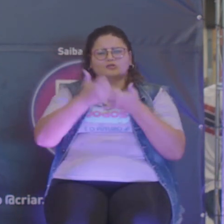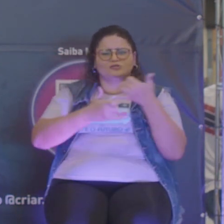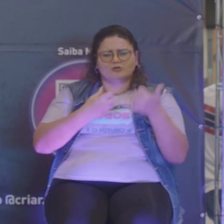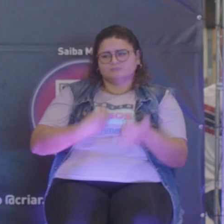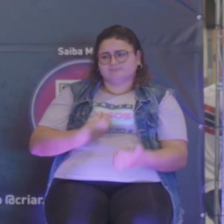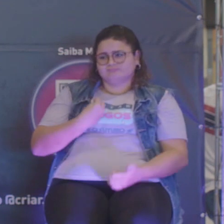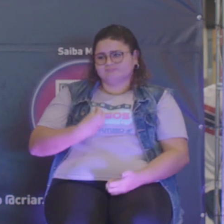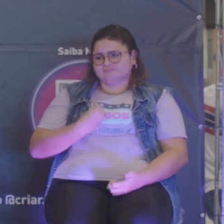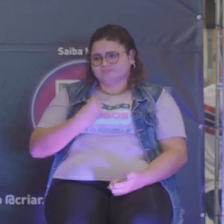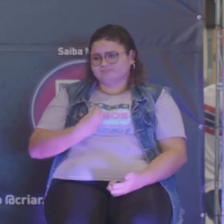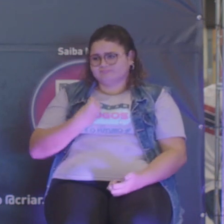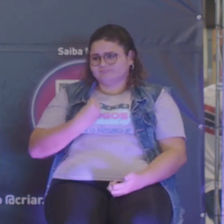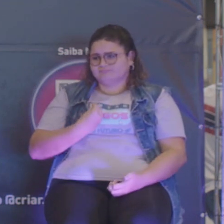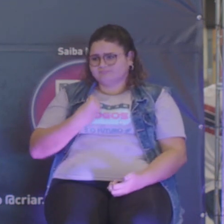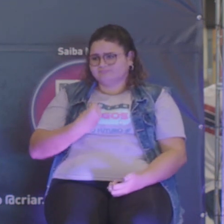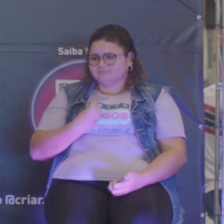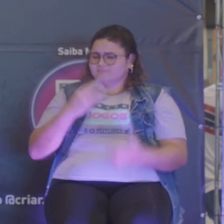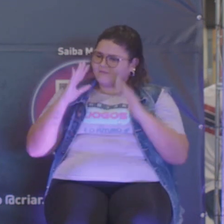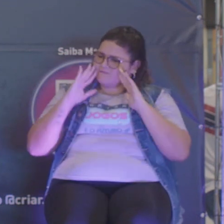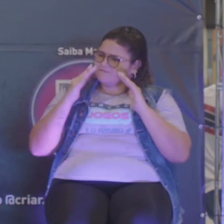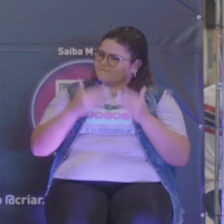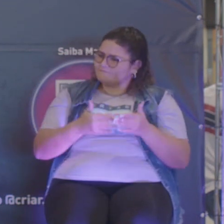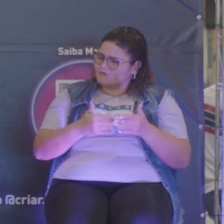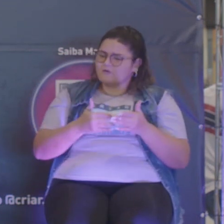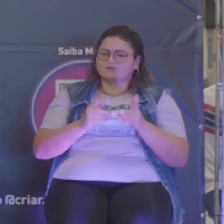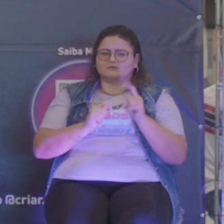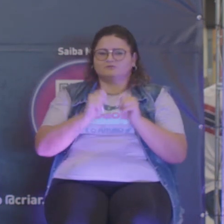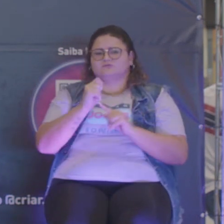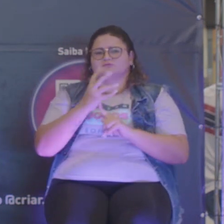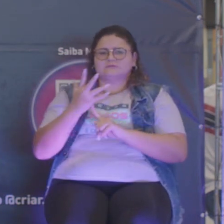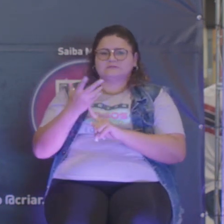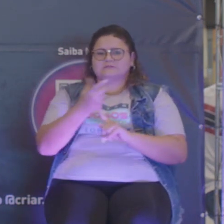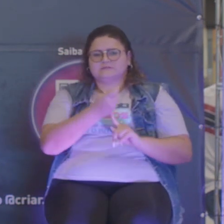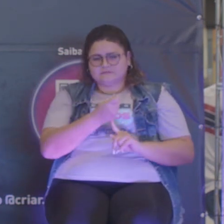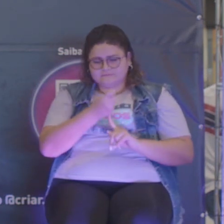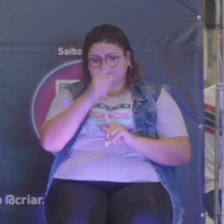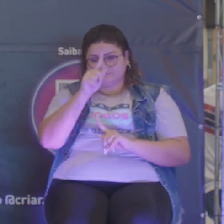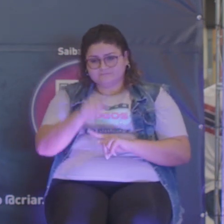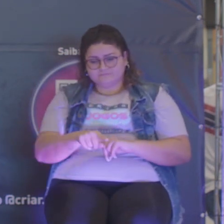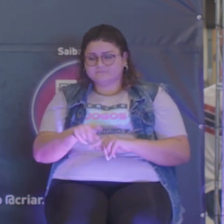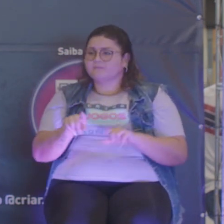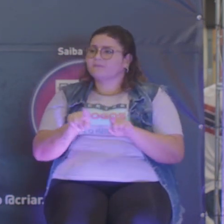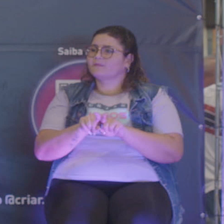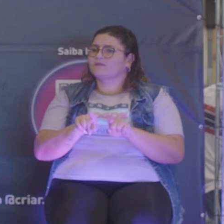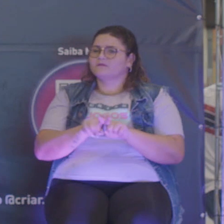jovens criando um jogo voltado para a sustentabilidade. A gente tem aqui